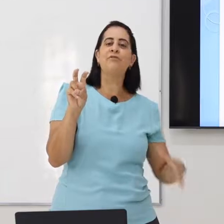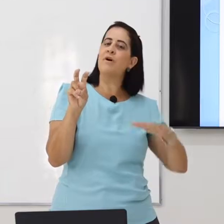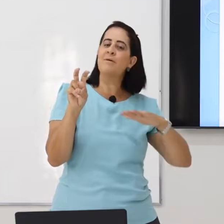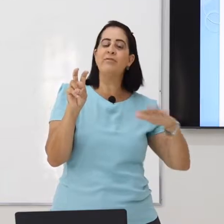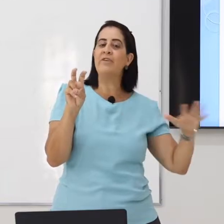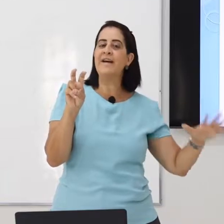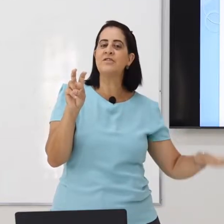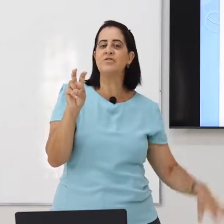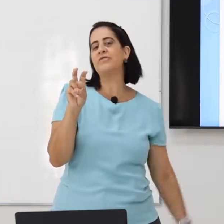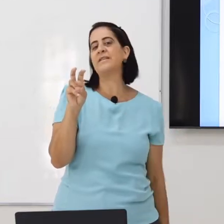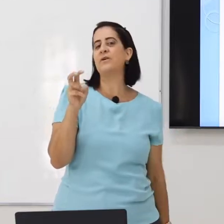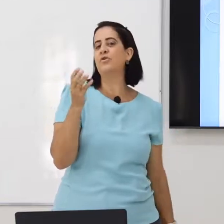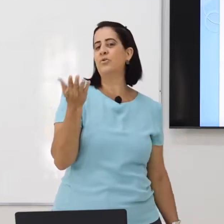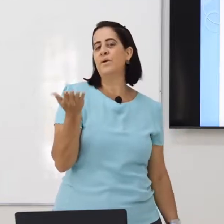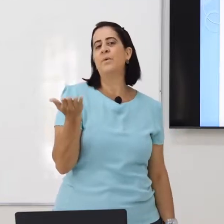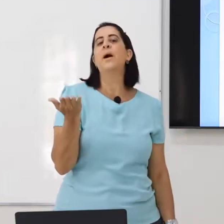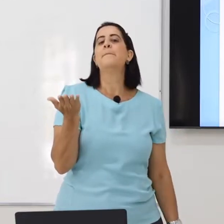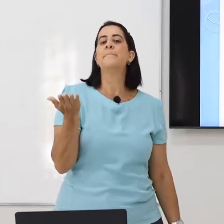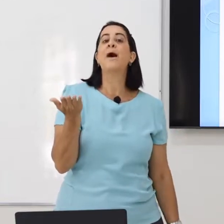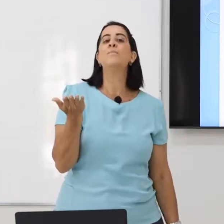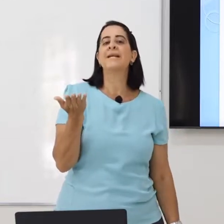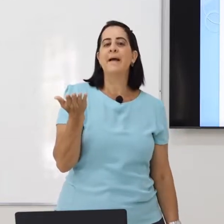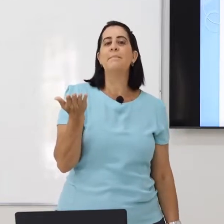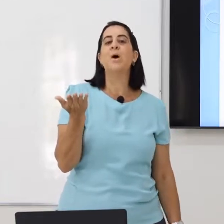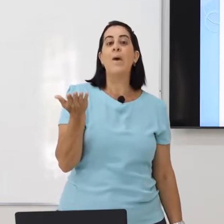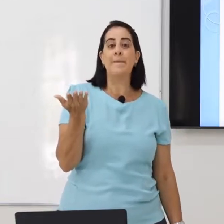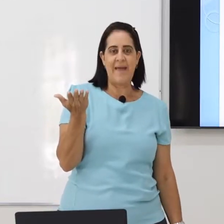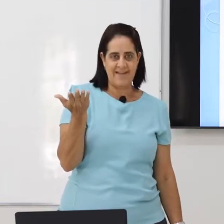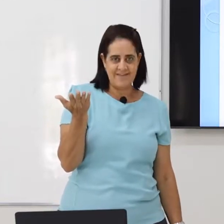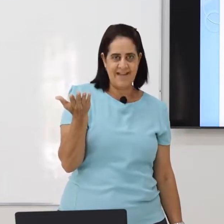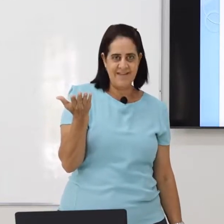forma fácil de fazer o número. Palma da mão aberta,